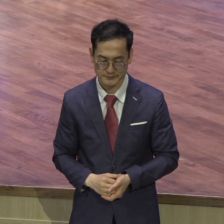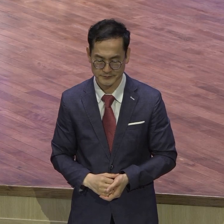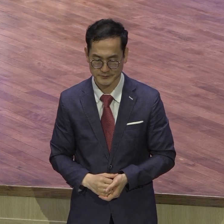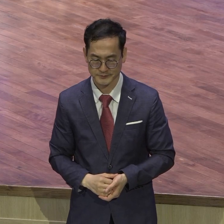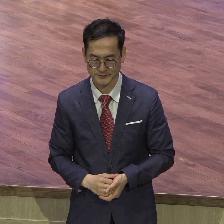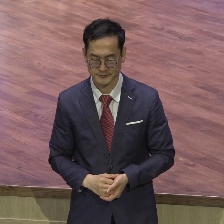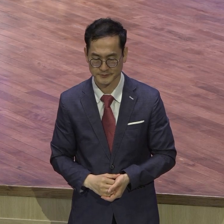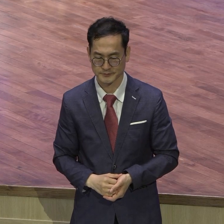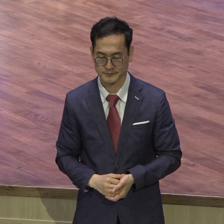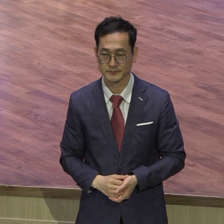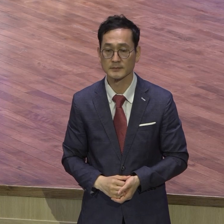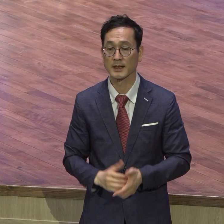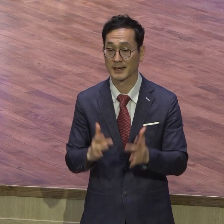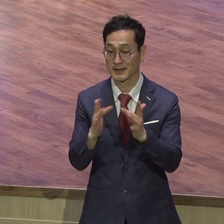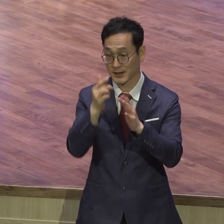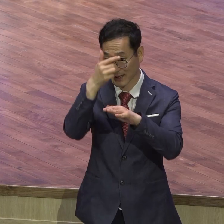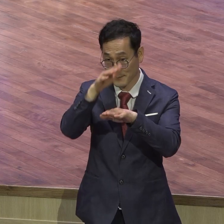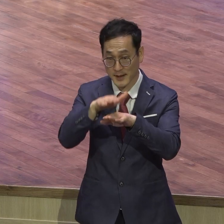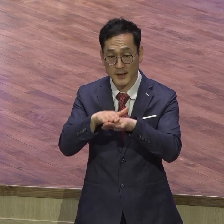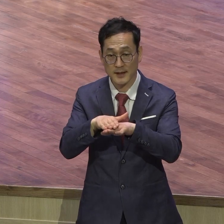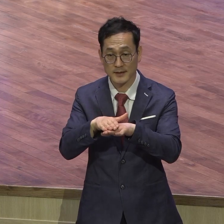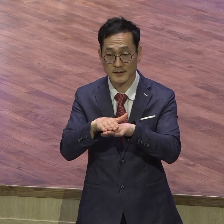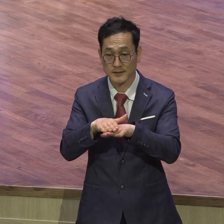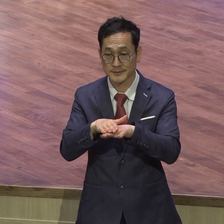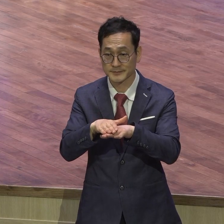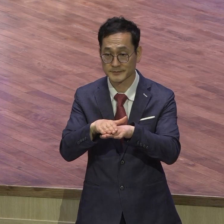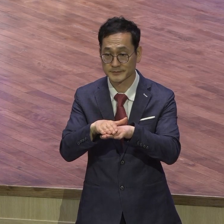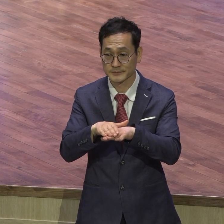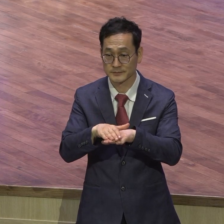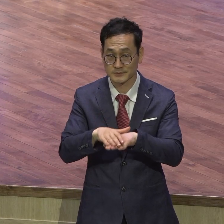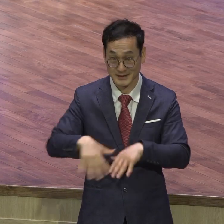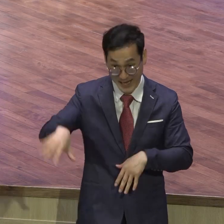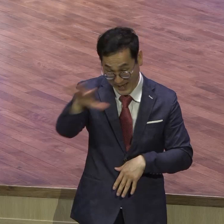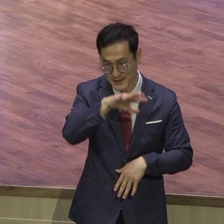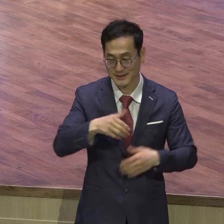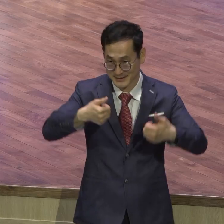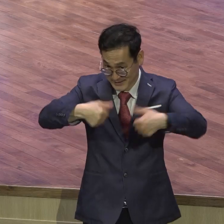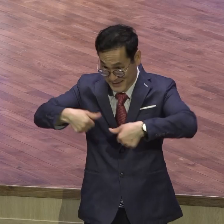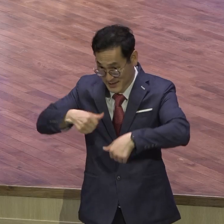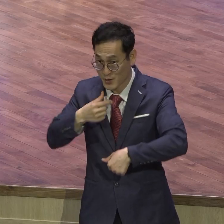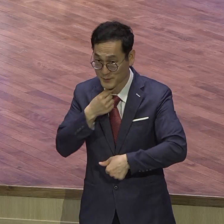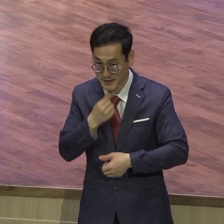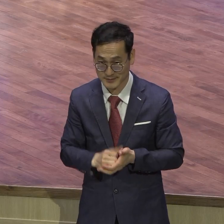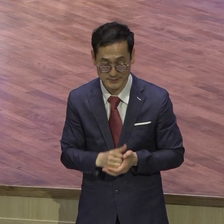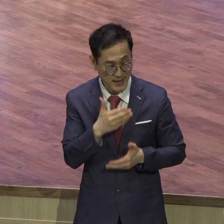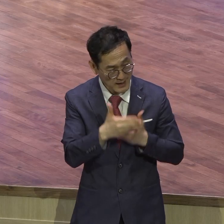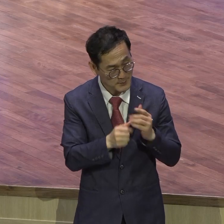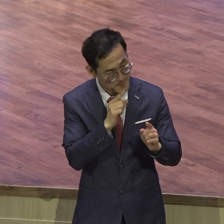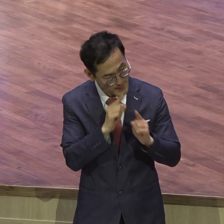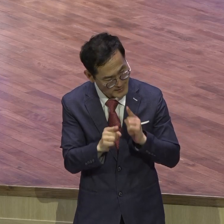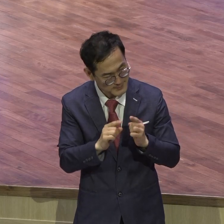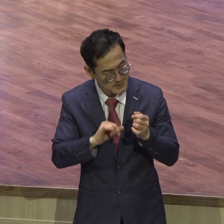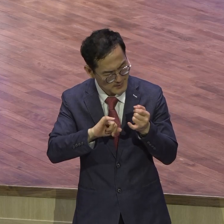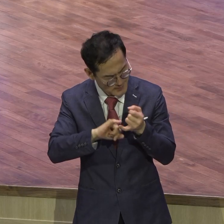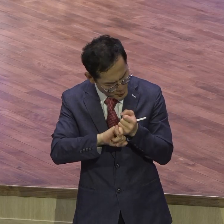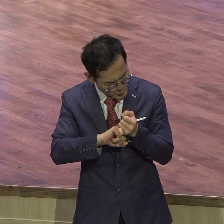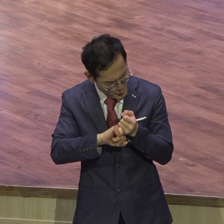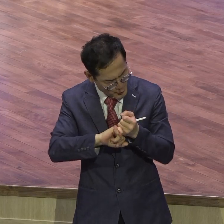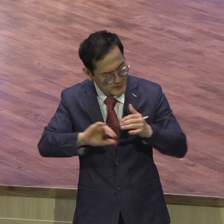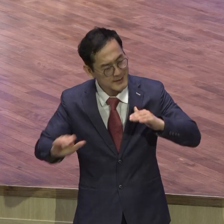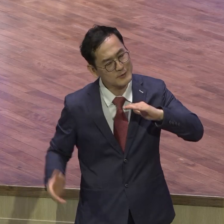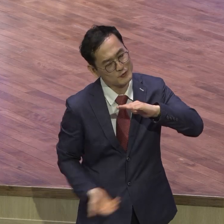우리 온라인 예배되는 성도들 우리 같이 서로 다 인사합시다 하나님의 말씀은 반드시